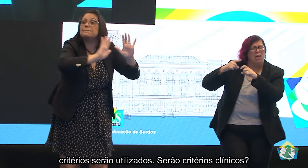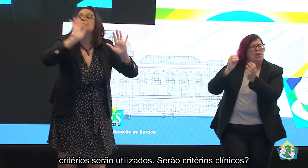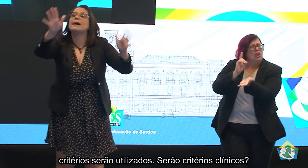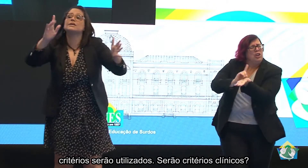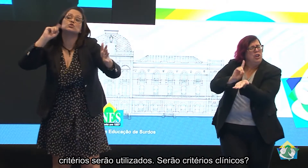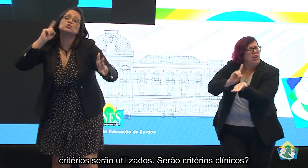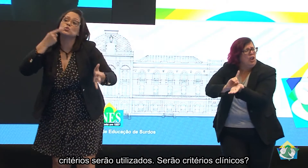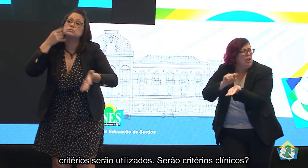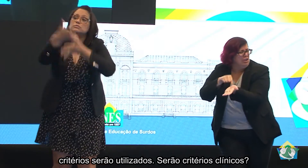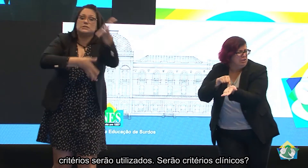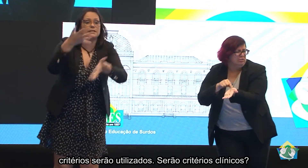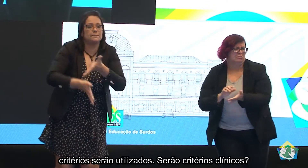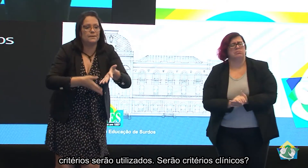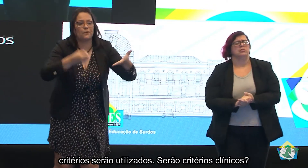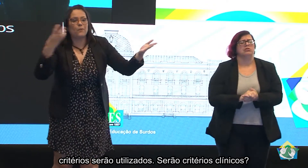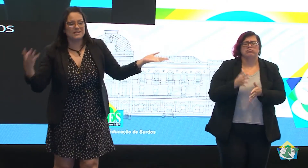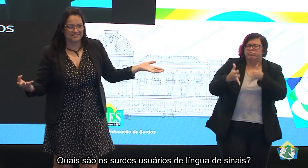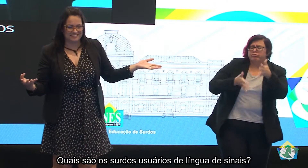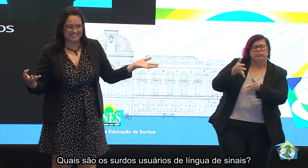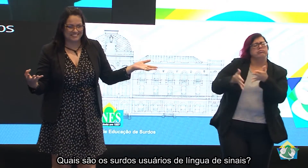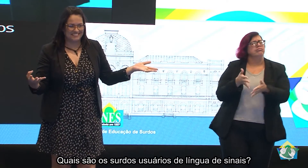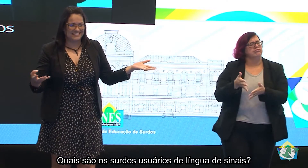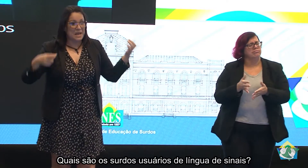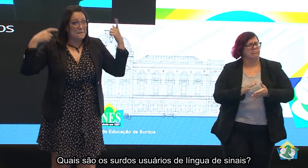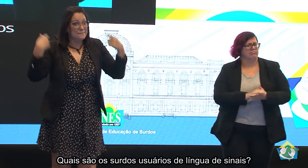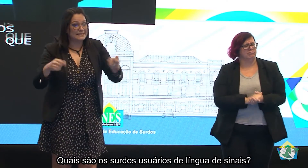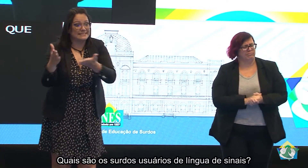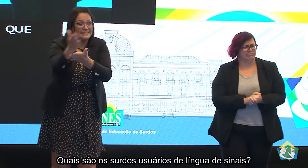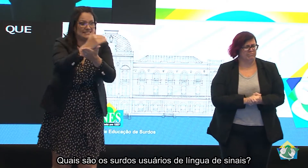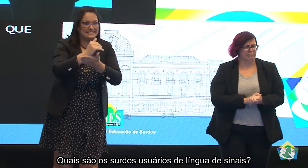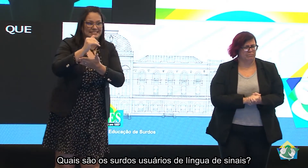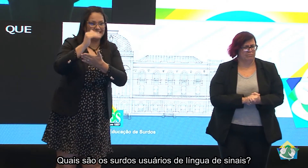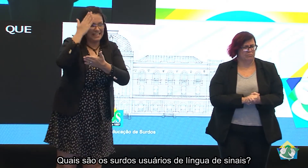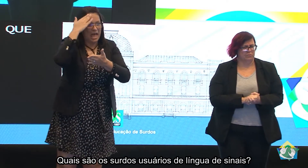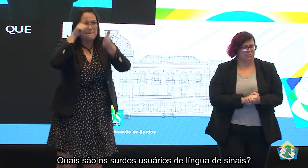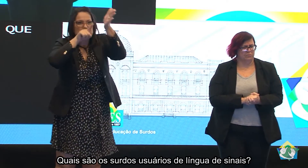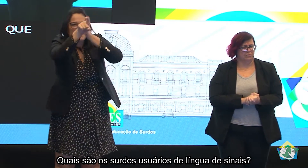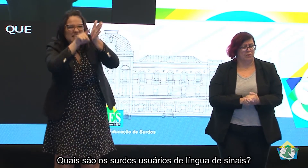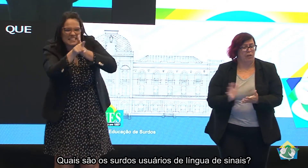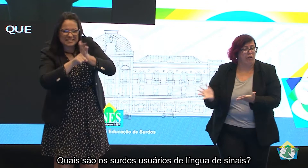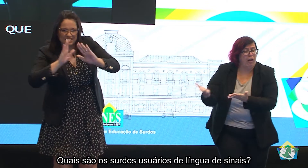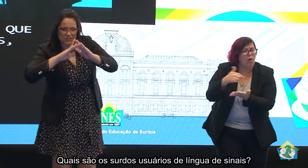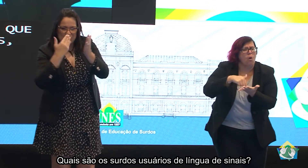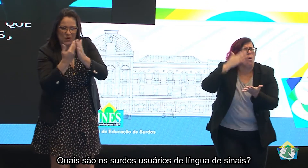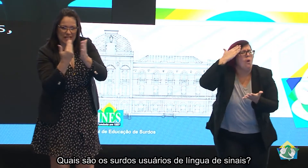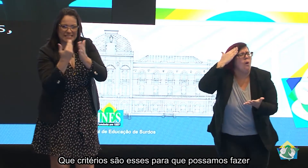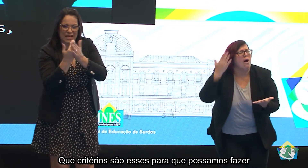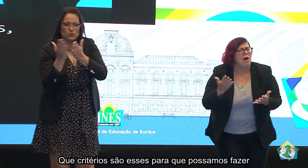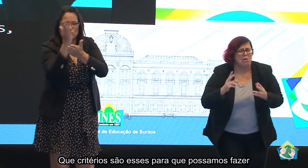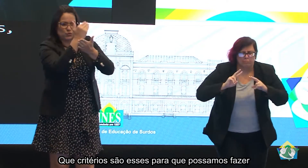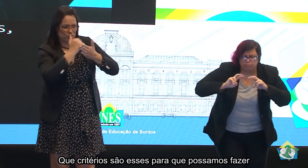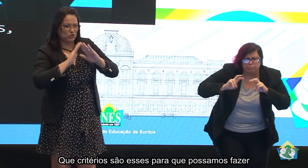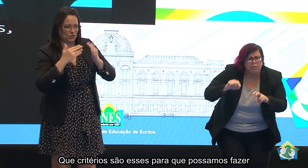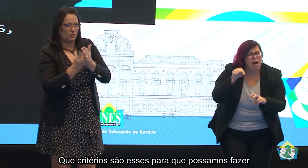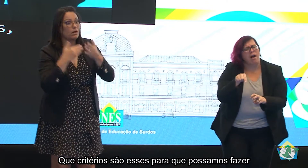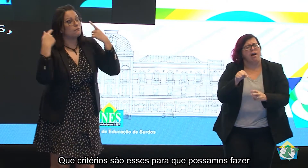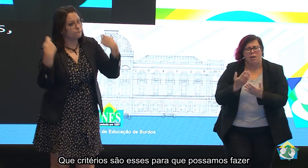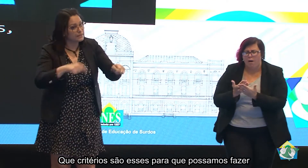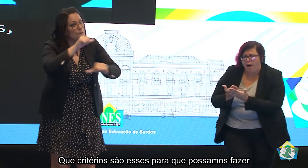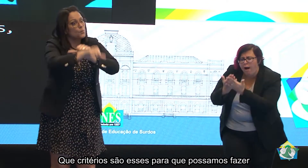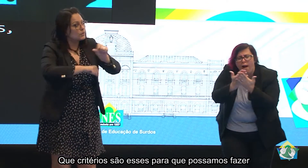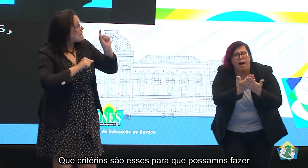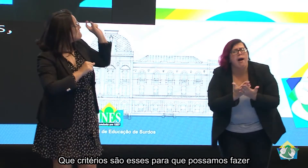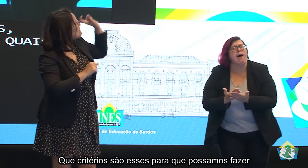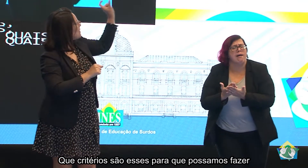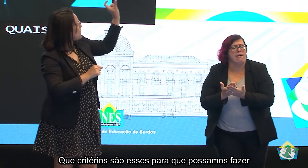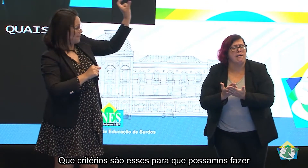critérios serão utilizados. Serão critérios clínicos? Quais são os surdos usuários de línguas de sinais? Que critérios são esses